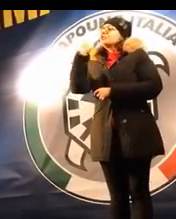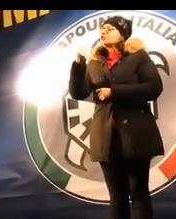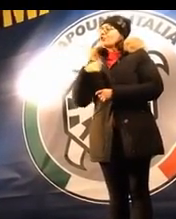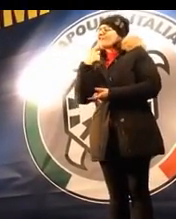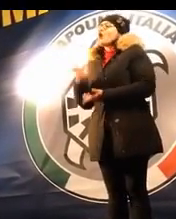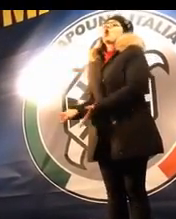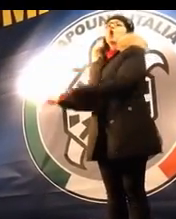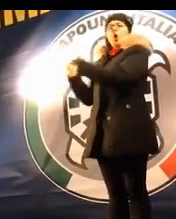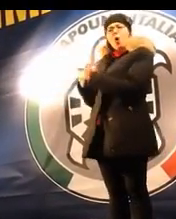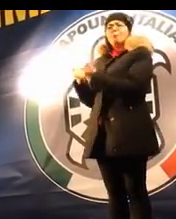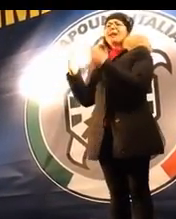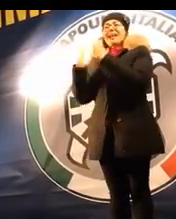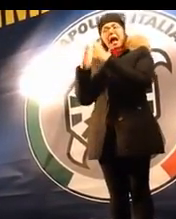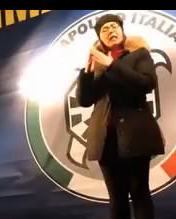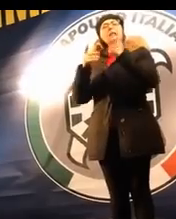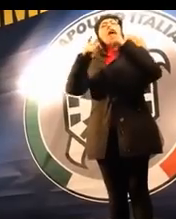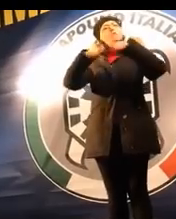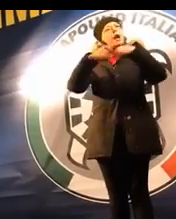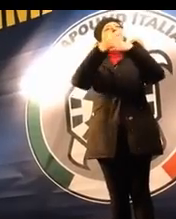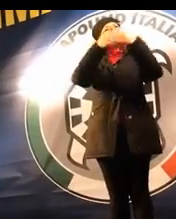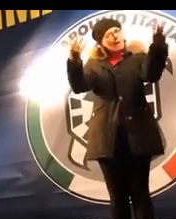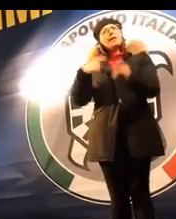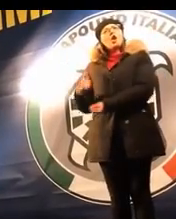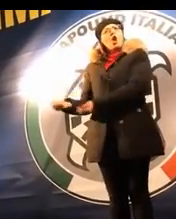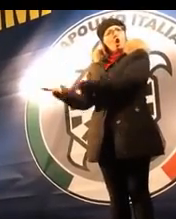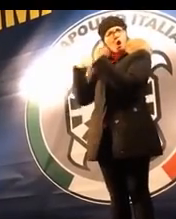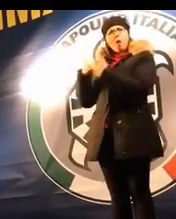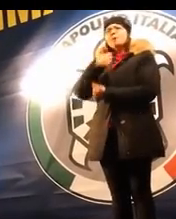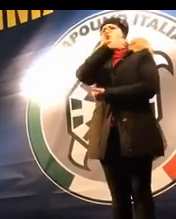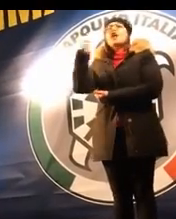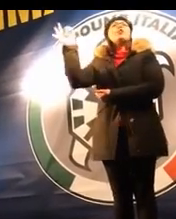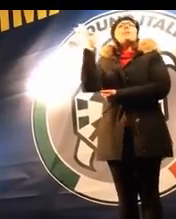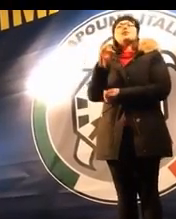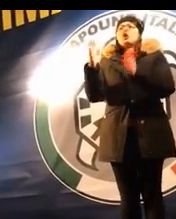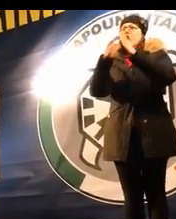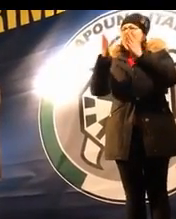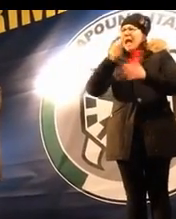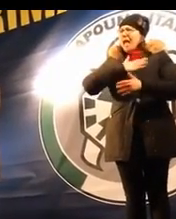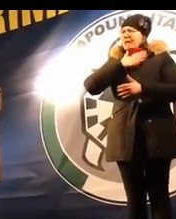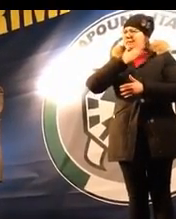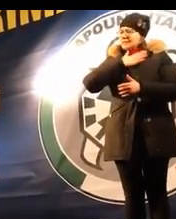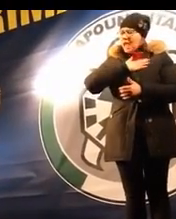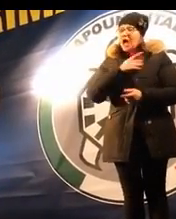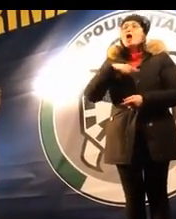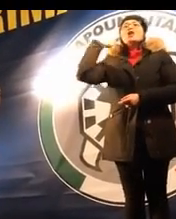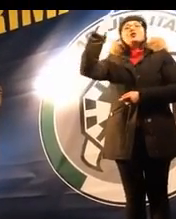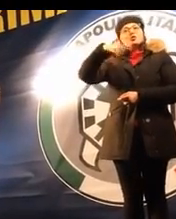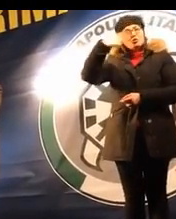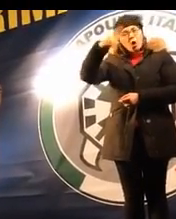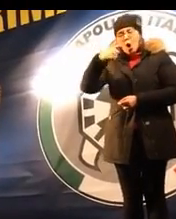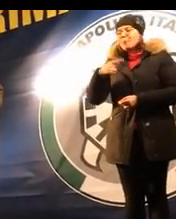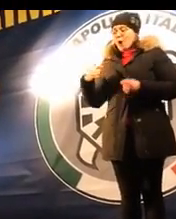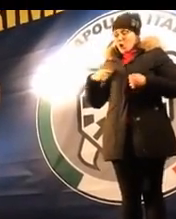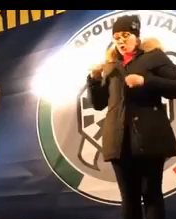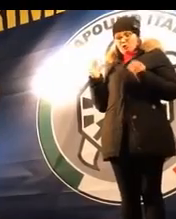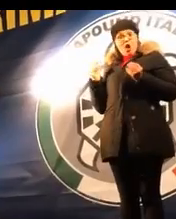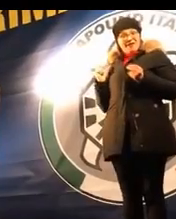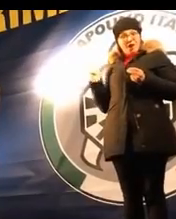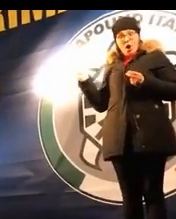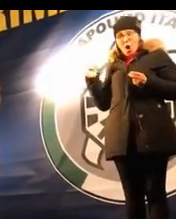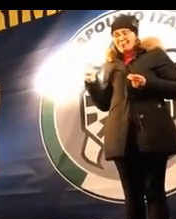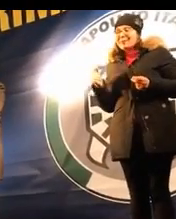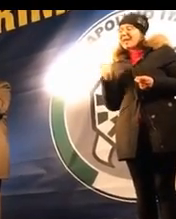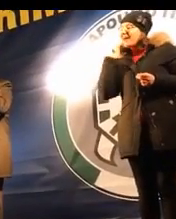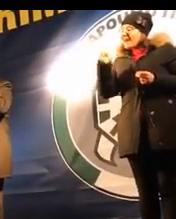compra subito la casa al 100%, la mette a bilancio inattivo nel bilancio della banca, e poi la giovane coppia con un quinto, un quarto